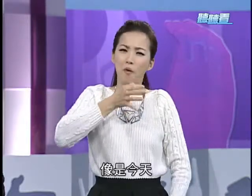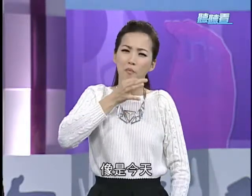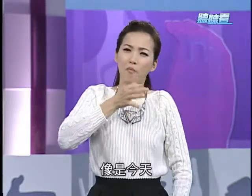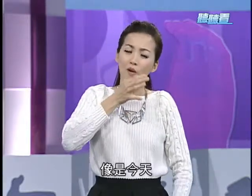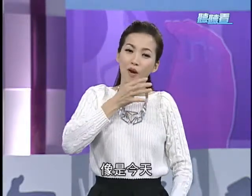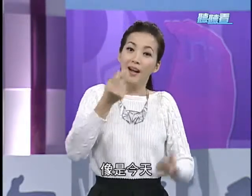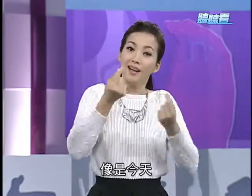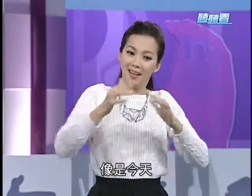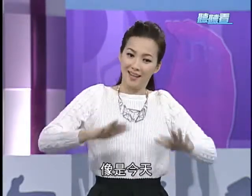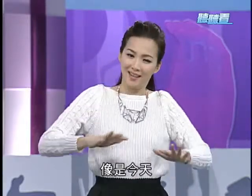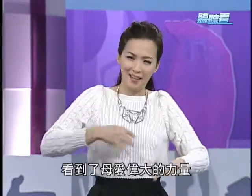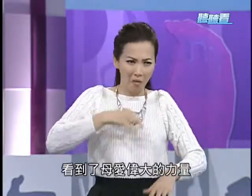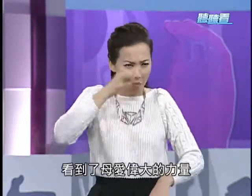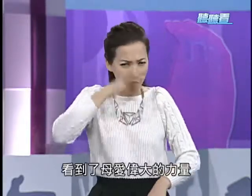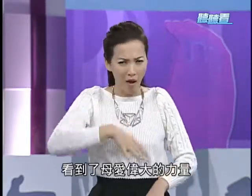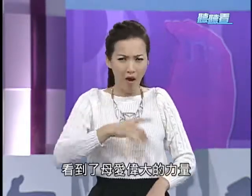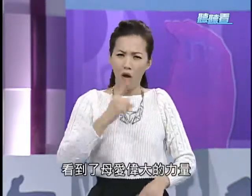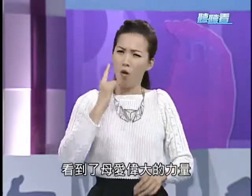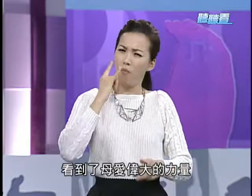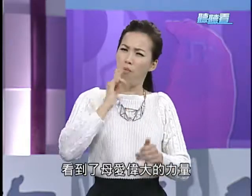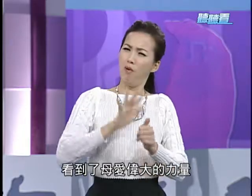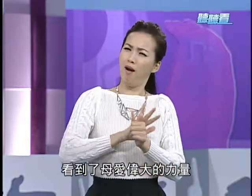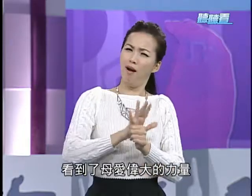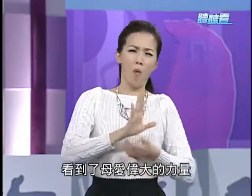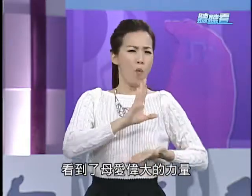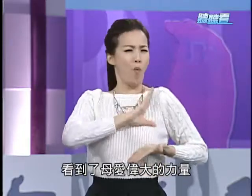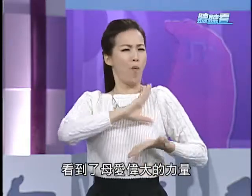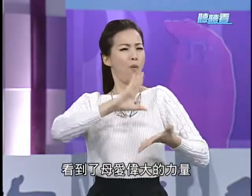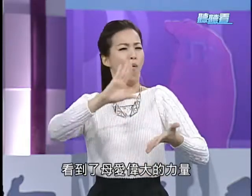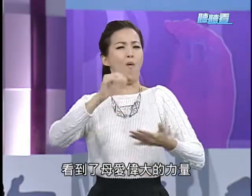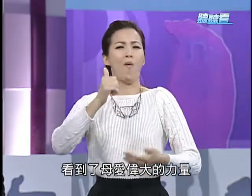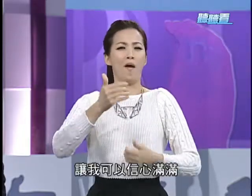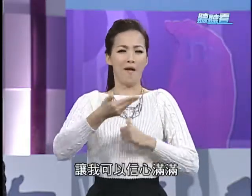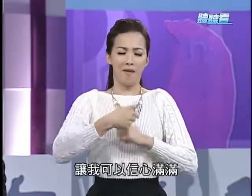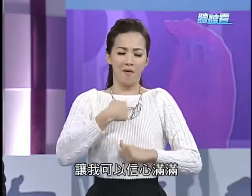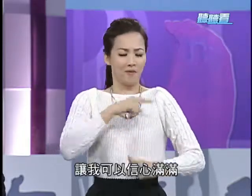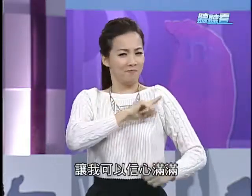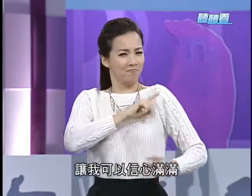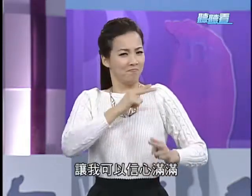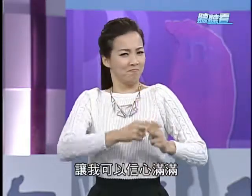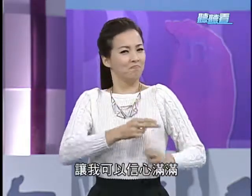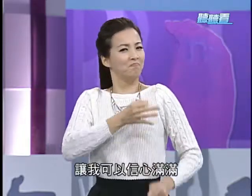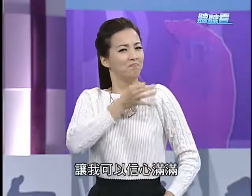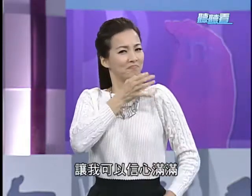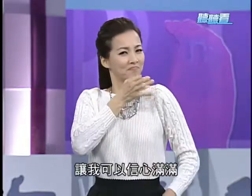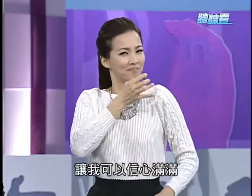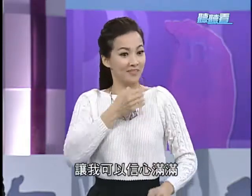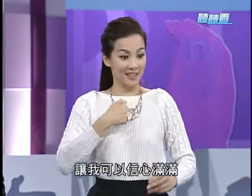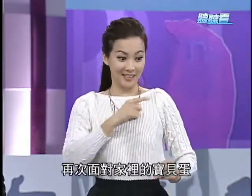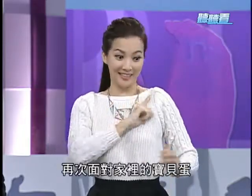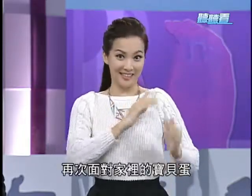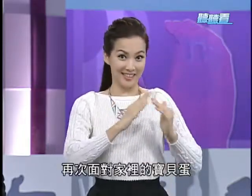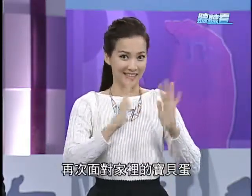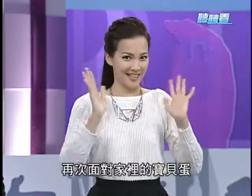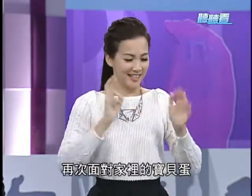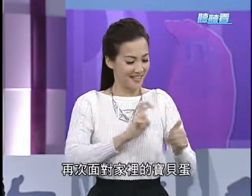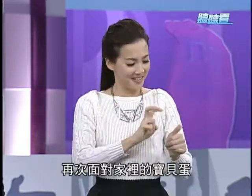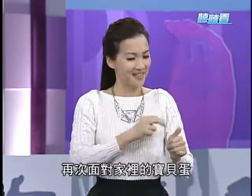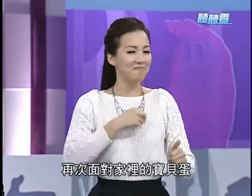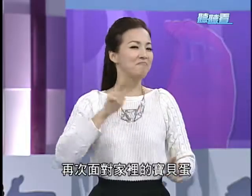今天看到了母爱伟大的力量，让我可以信心满满再次面对家里的宝